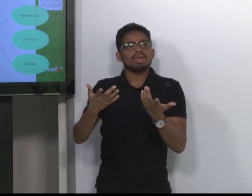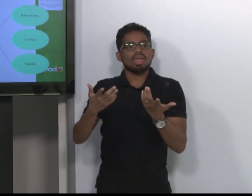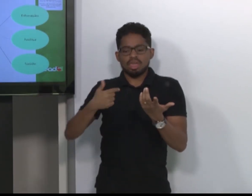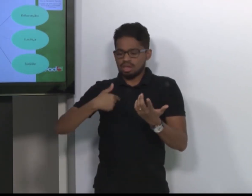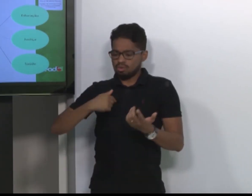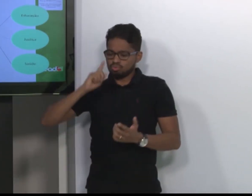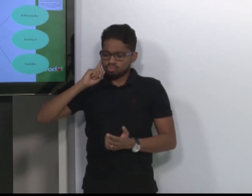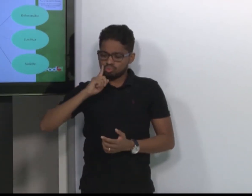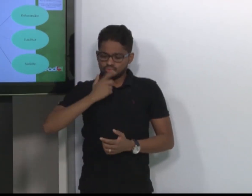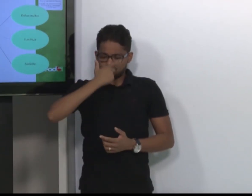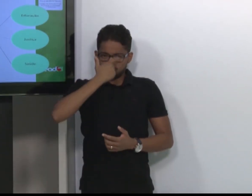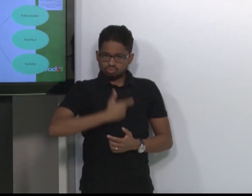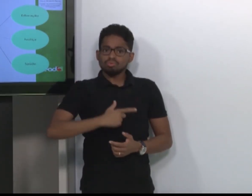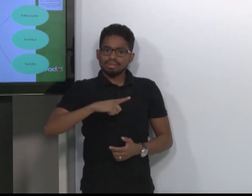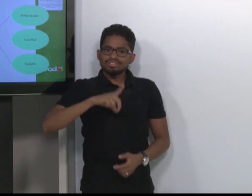Por exemplo, na escola,